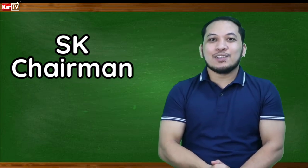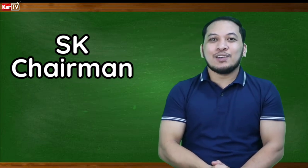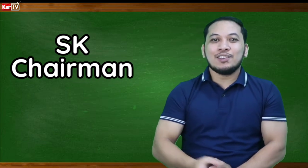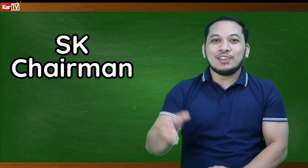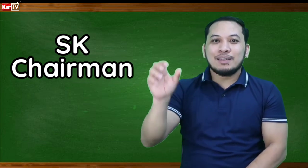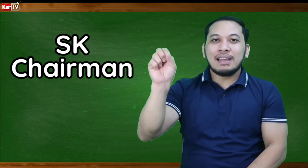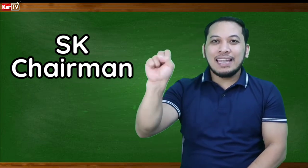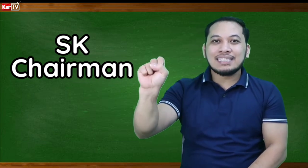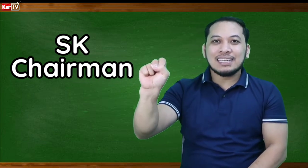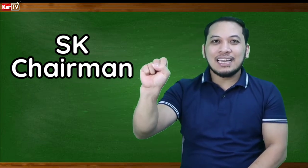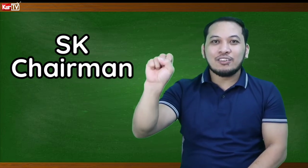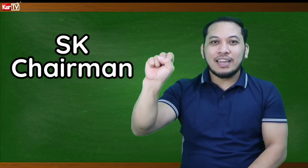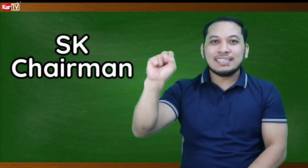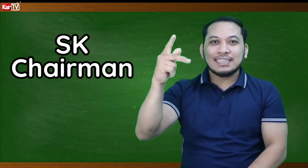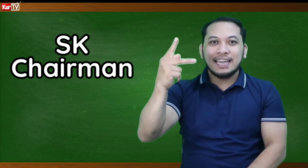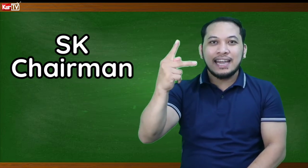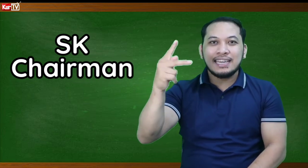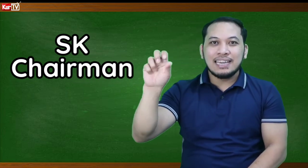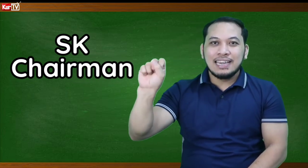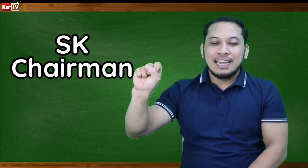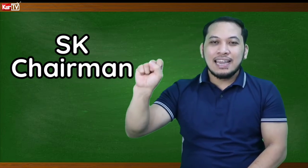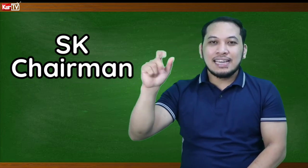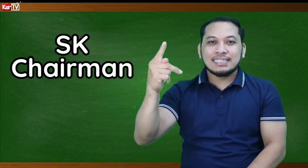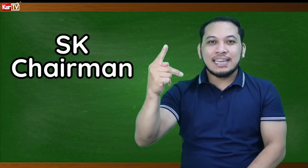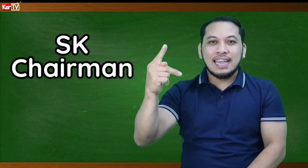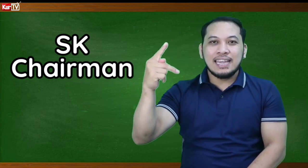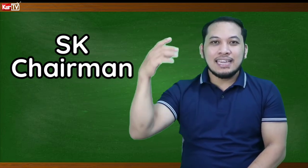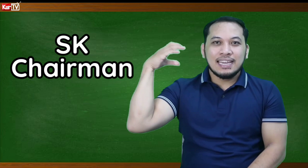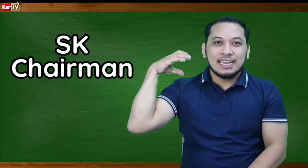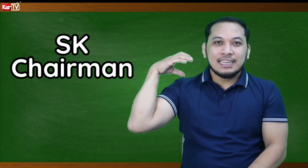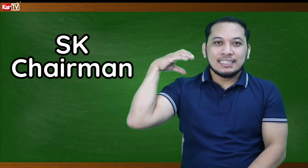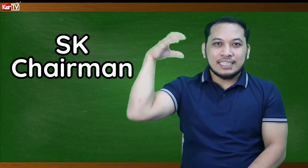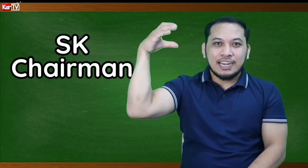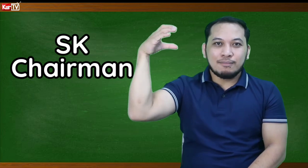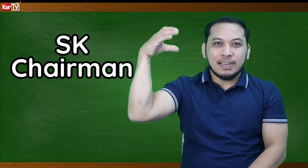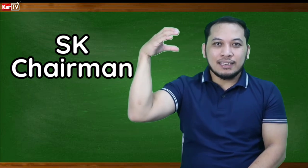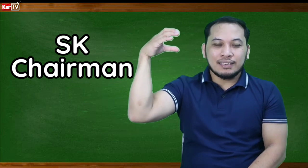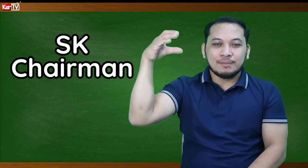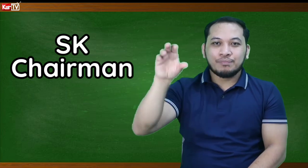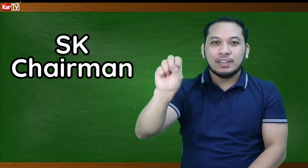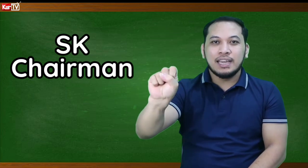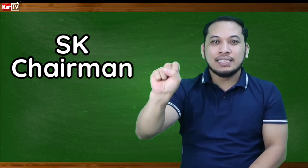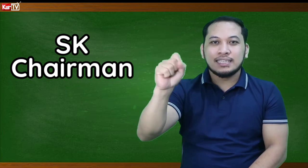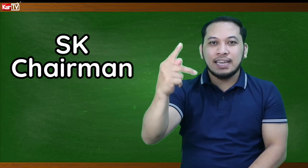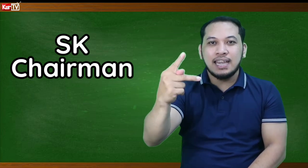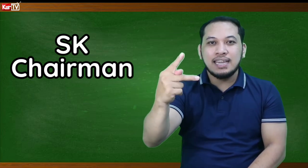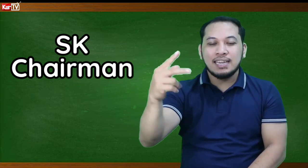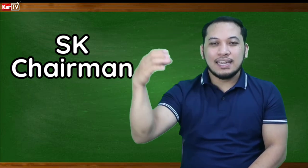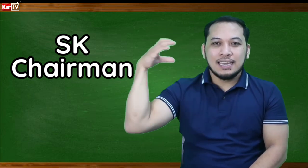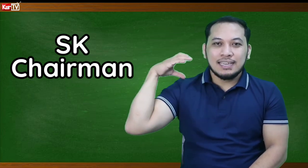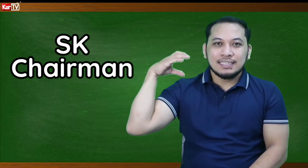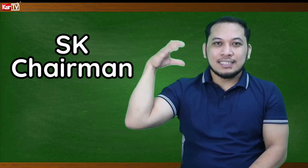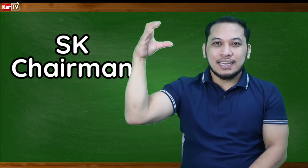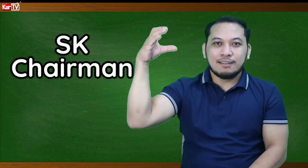So, yun. Mag-S lang tayo. SK SK Chairman. SK Chairman.